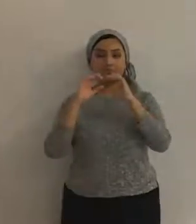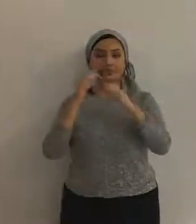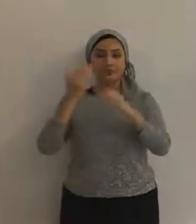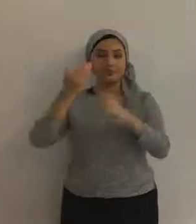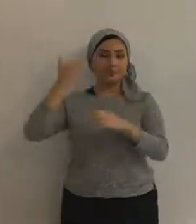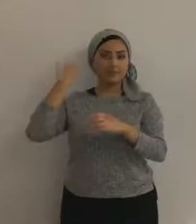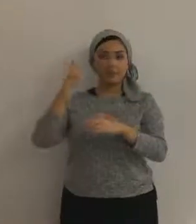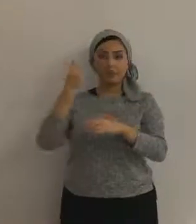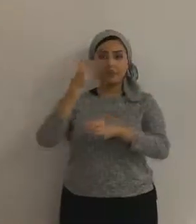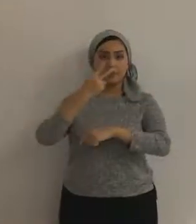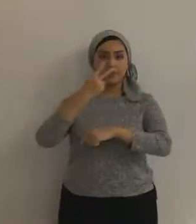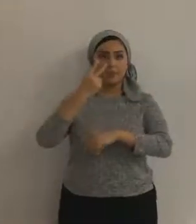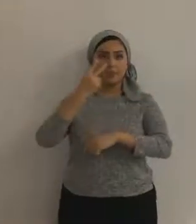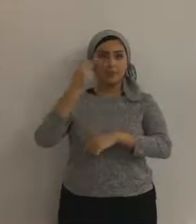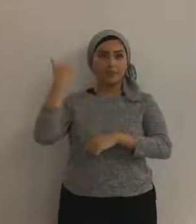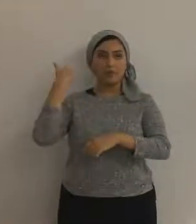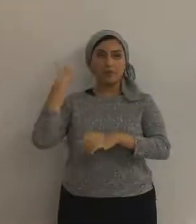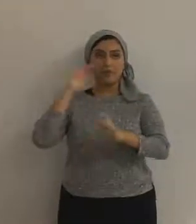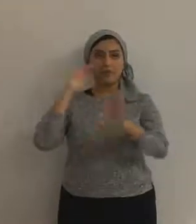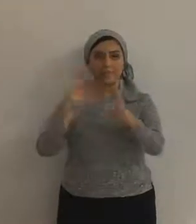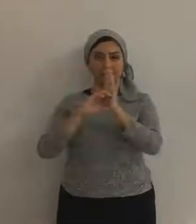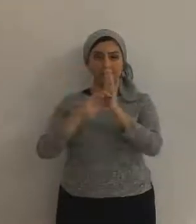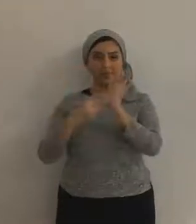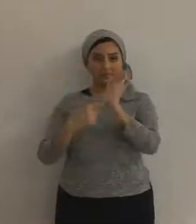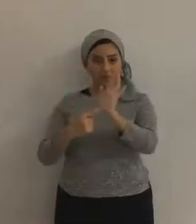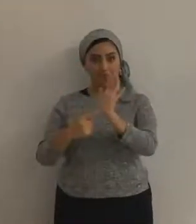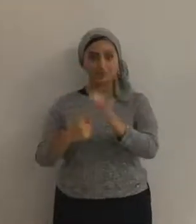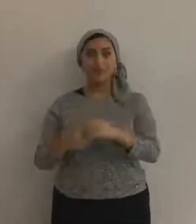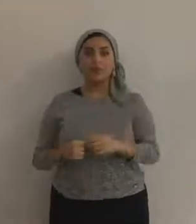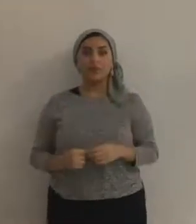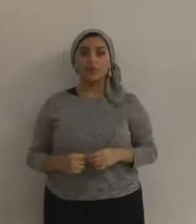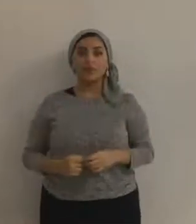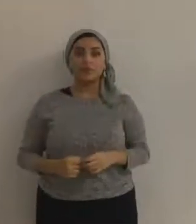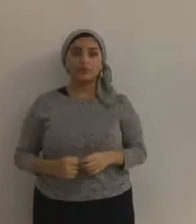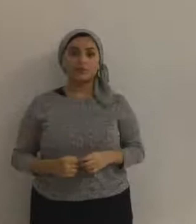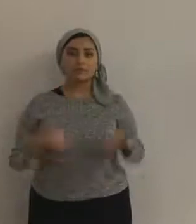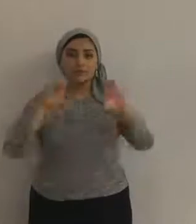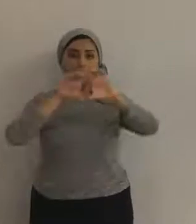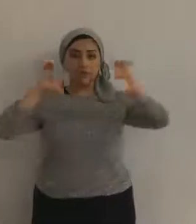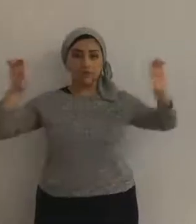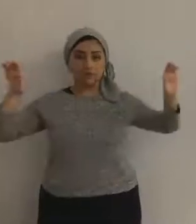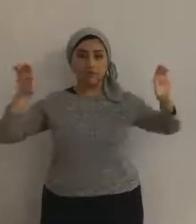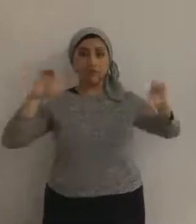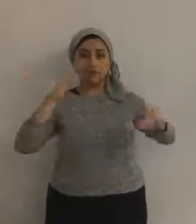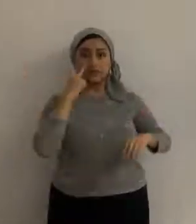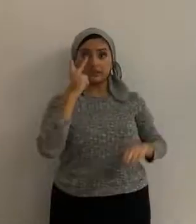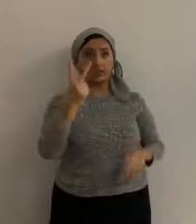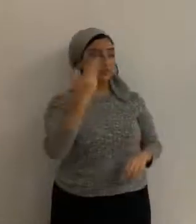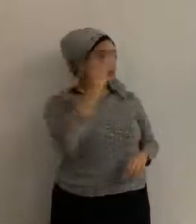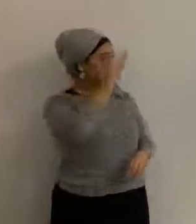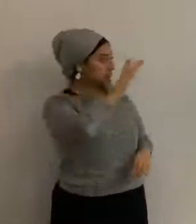dos anteriores vistas los tubos. Aquí observen que la grúa